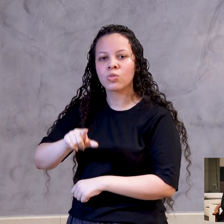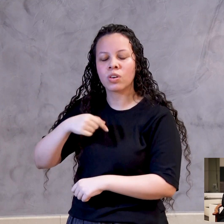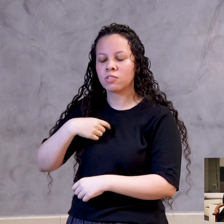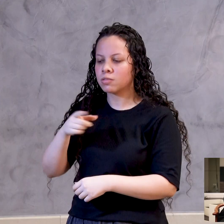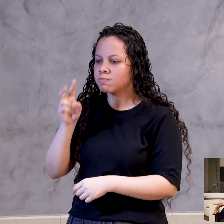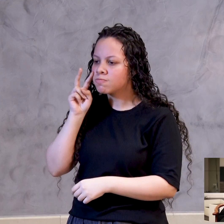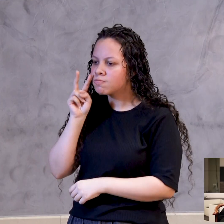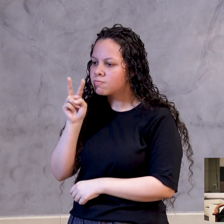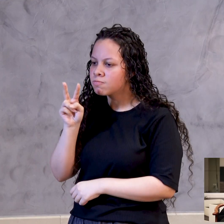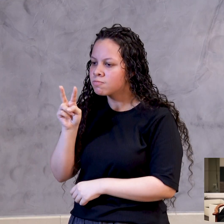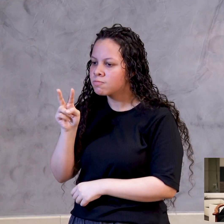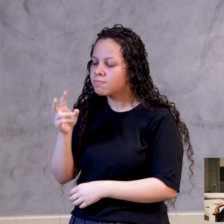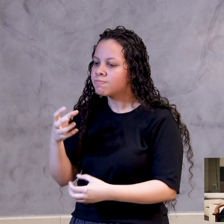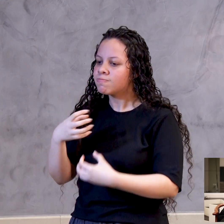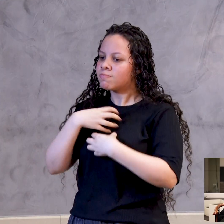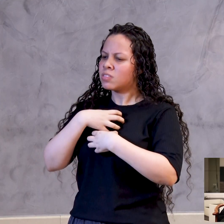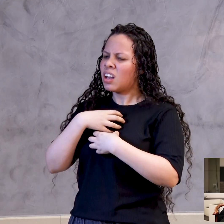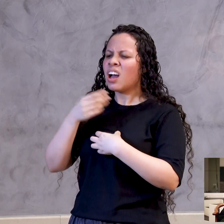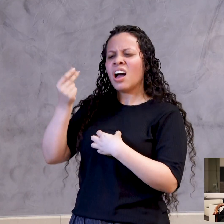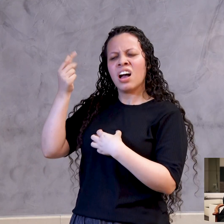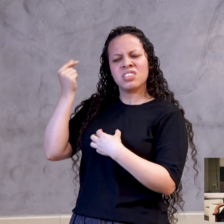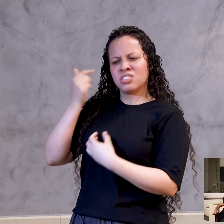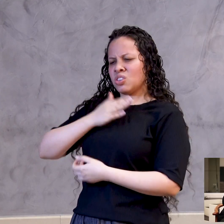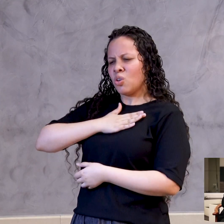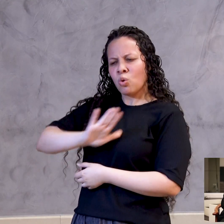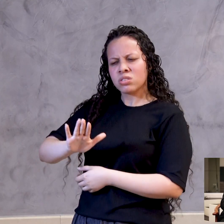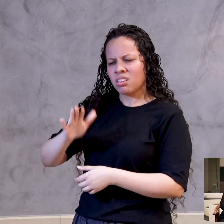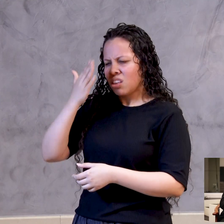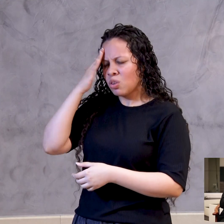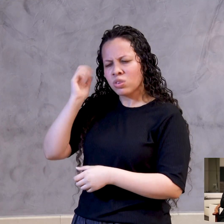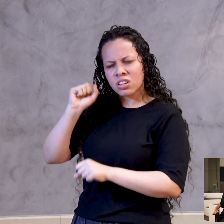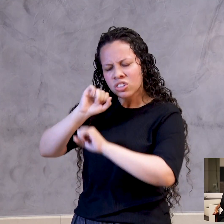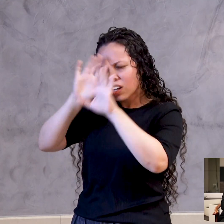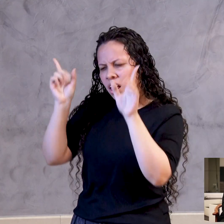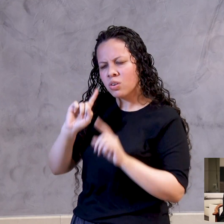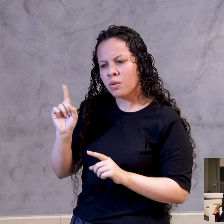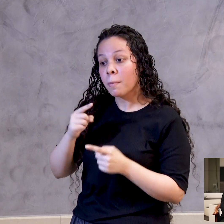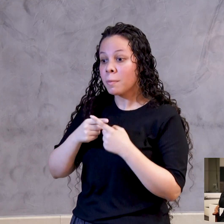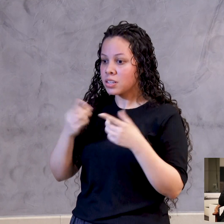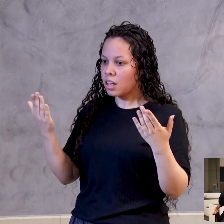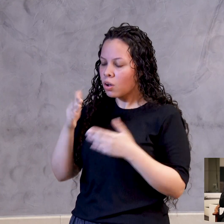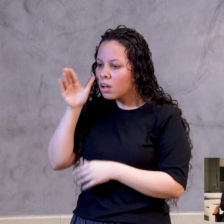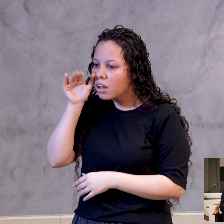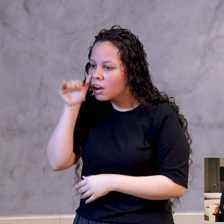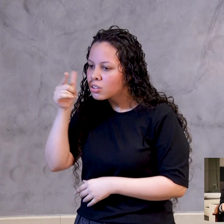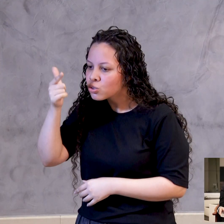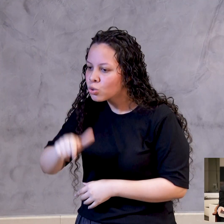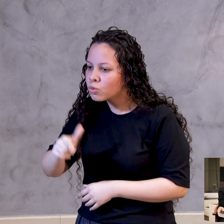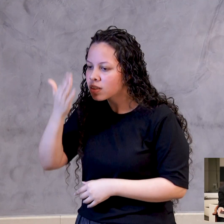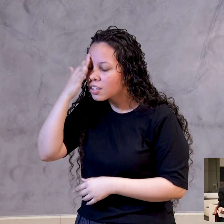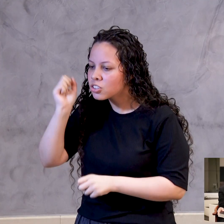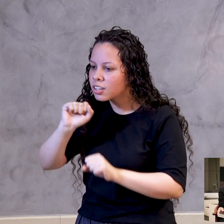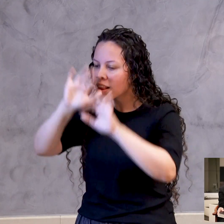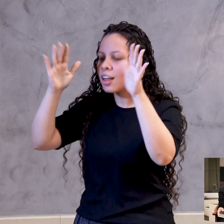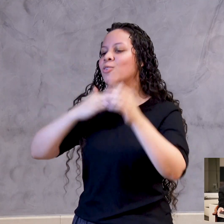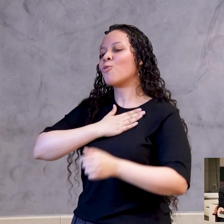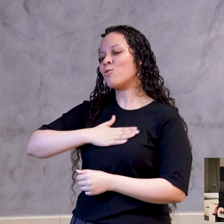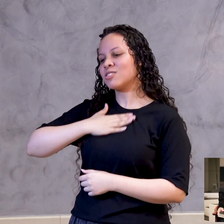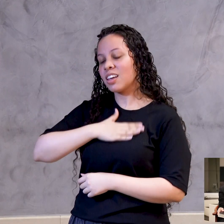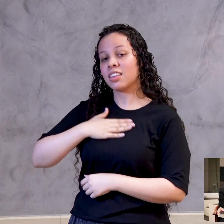eu não havia compreendido, mas entendi e gostei. Compartilhe esse vídeo com um amigo,